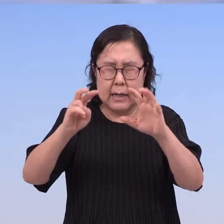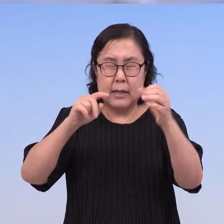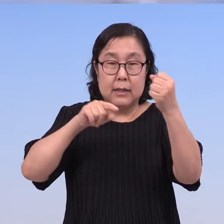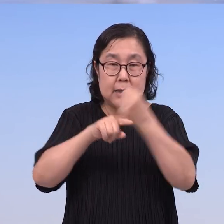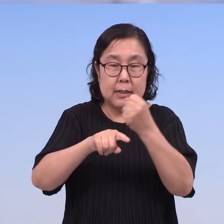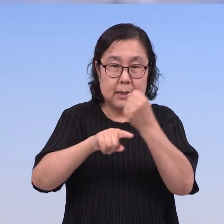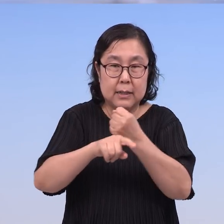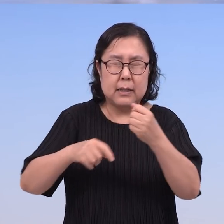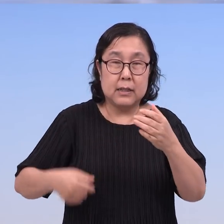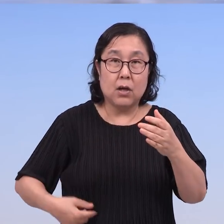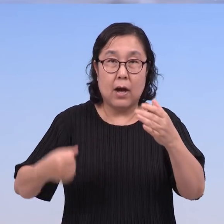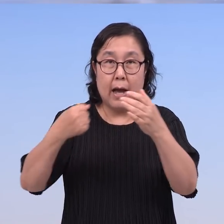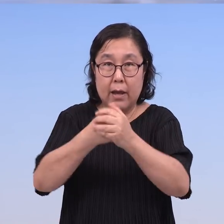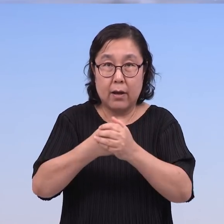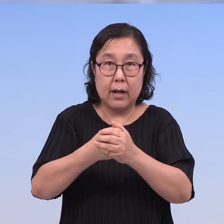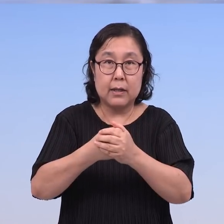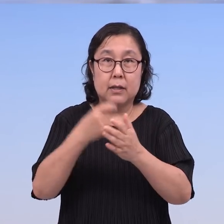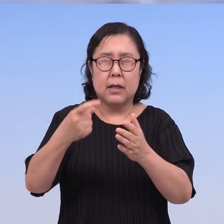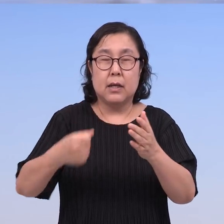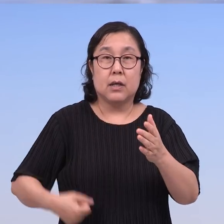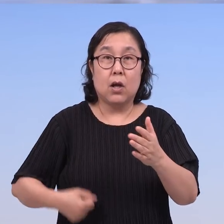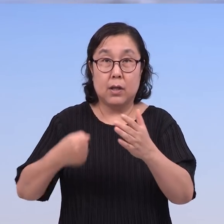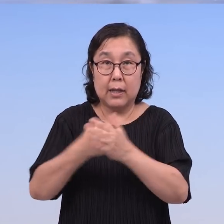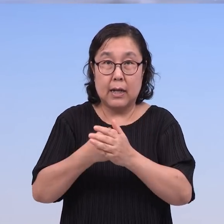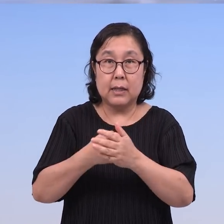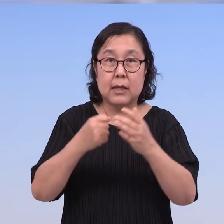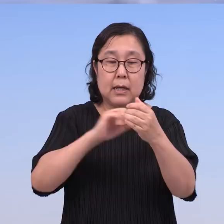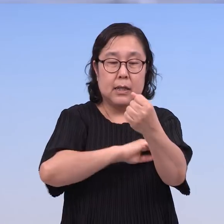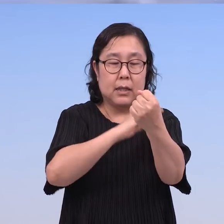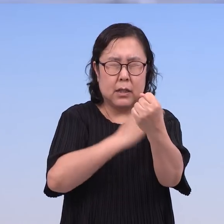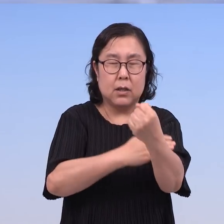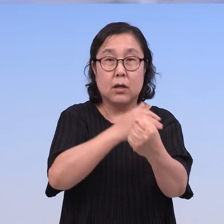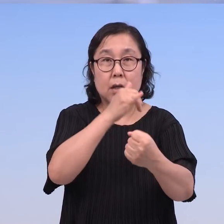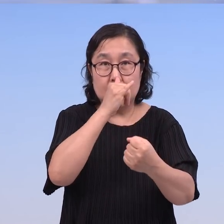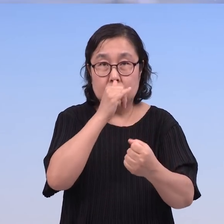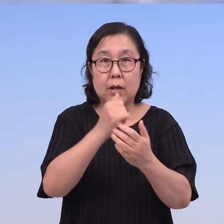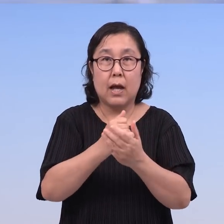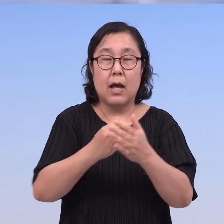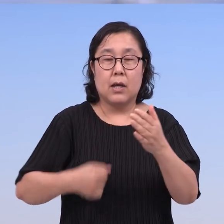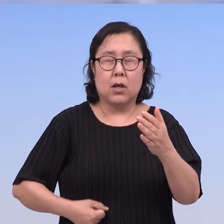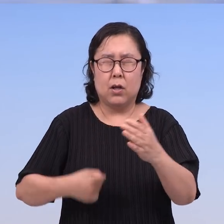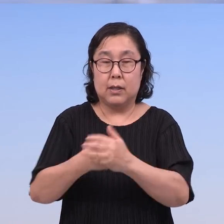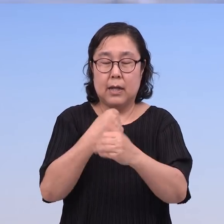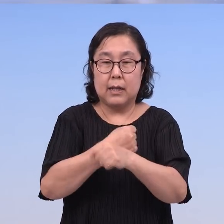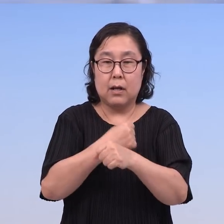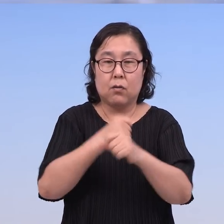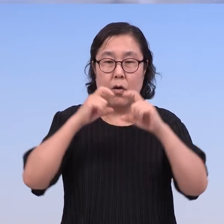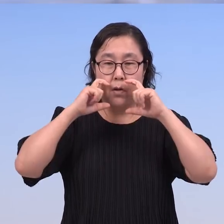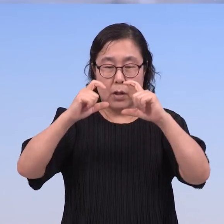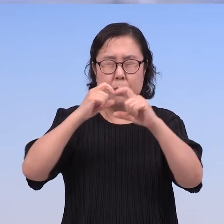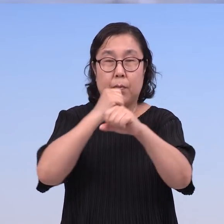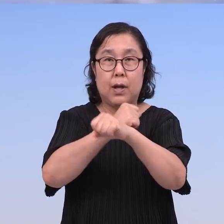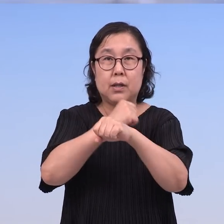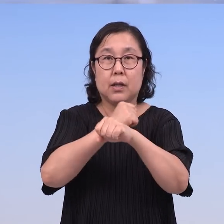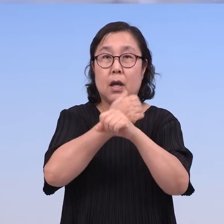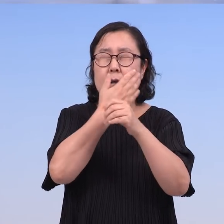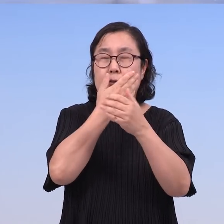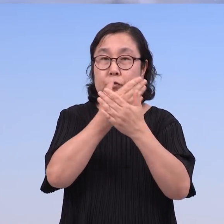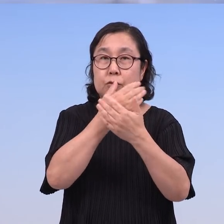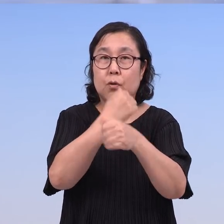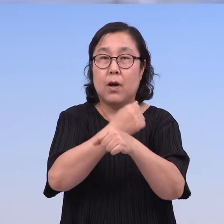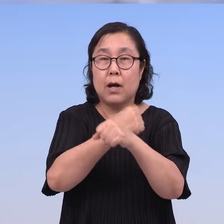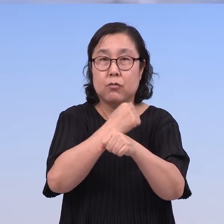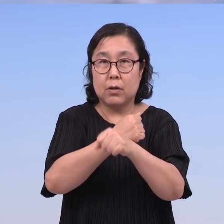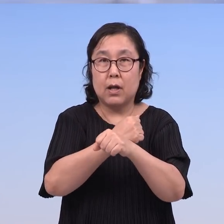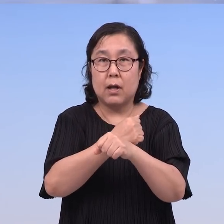이 결단이 참 이게 능력이 있는 거구나, 이게 결단하고 선포하는 게 참 중요한 게요. 저도 최근에 그걸